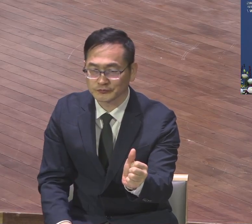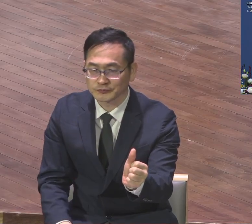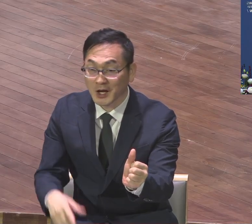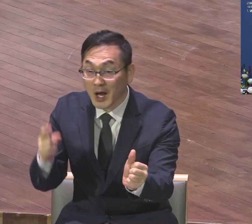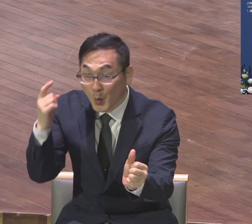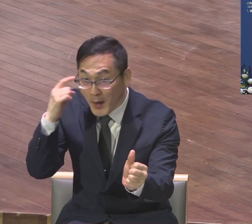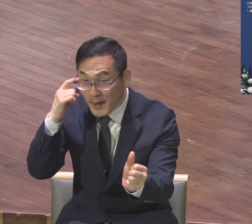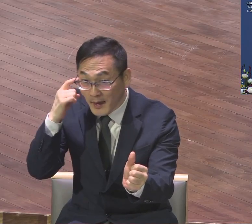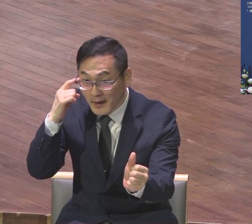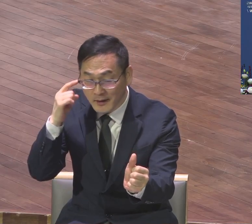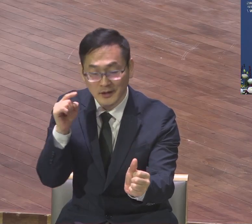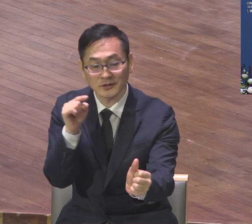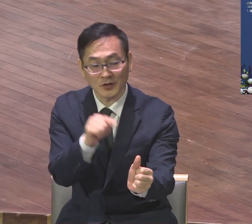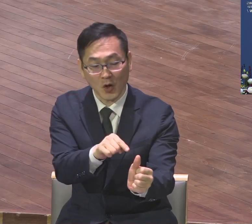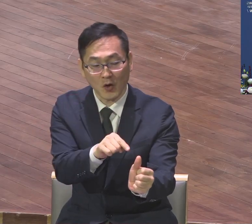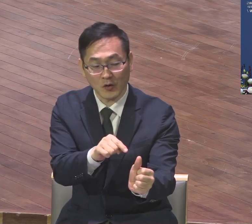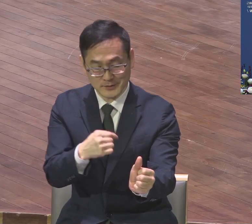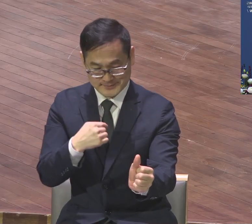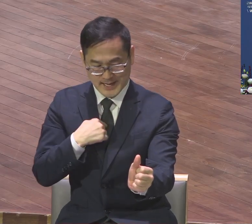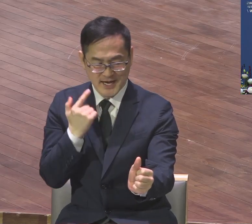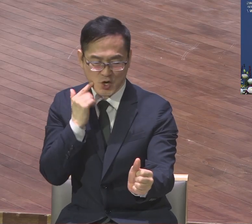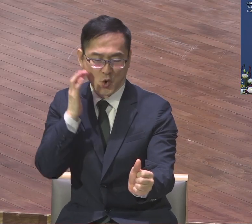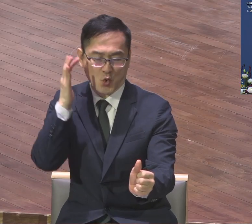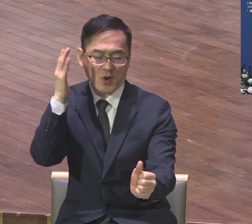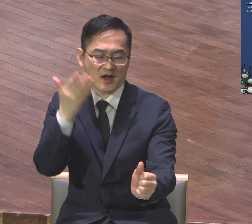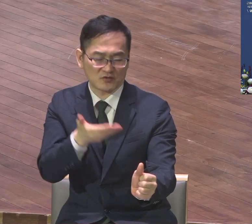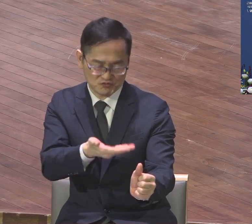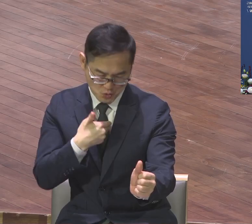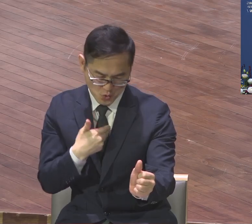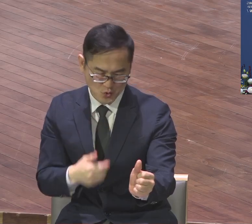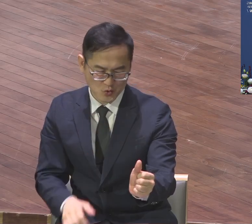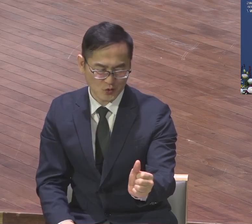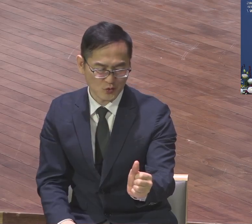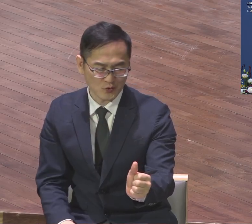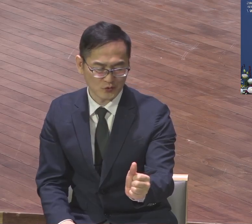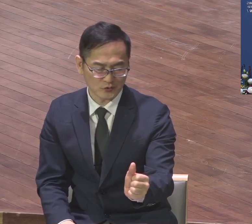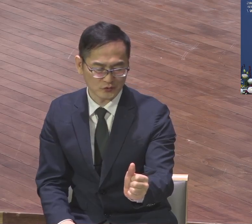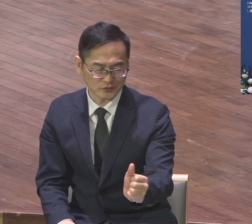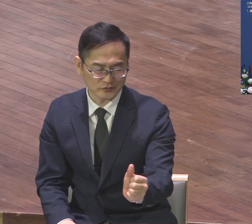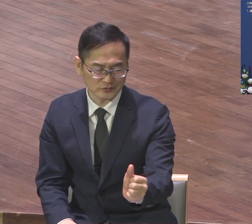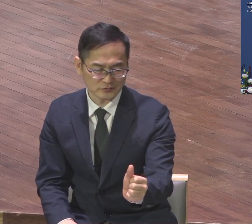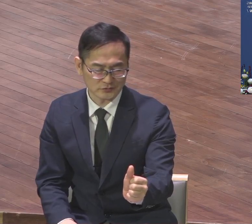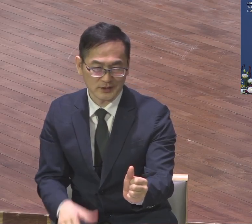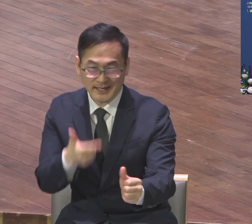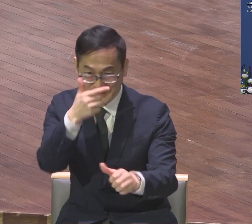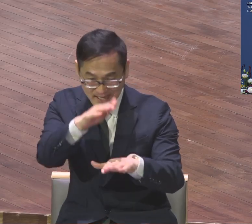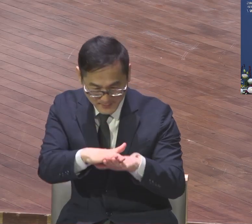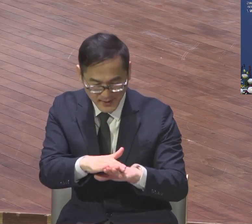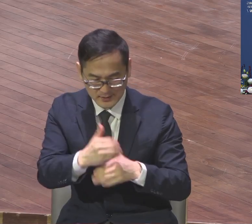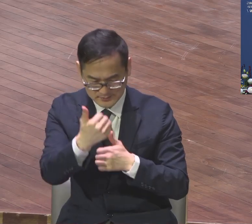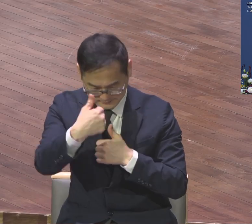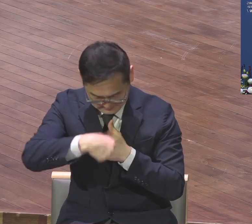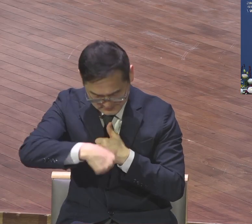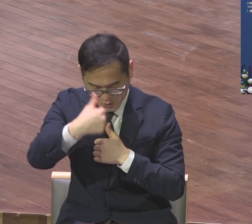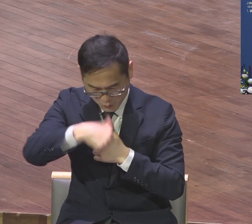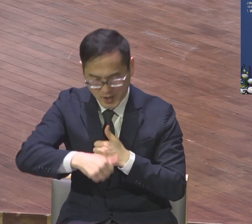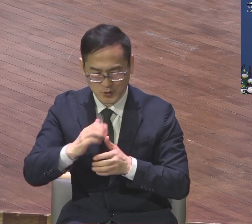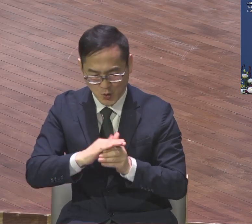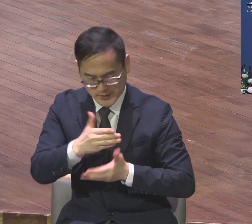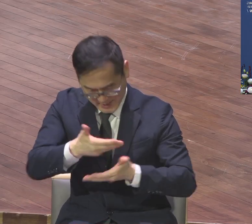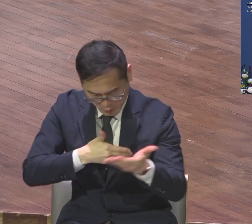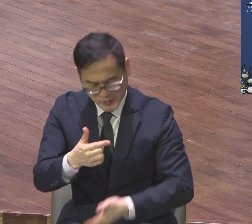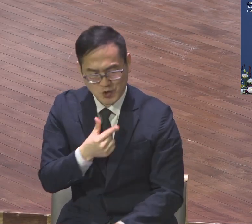하나님 창조주 하나님을 영화롭게 하고 하나님을 찬양하고 하나님을 예배하고 하나님과